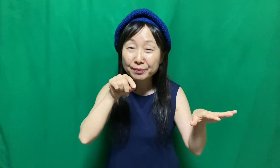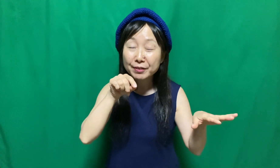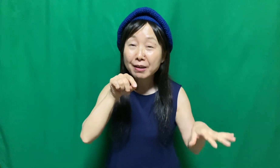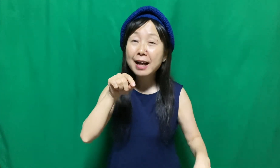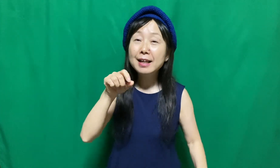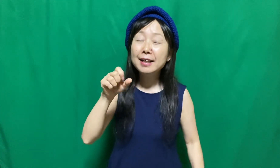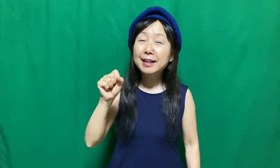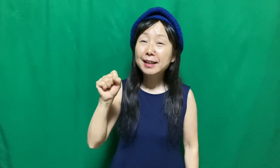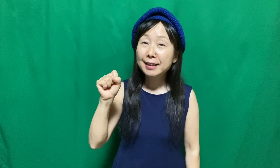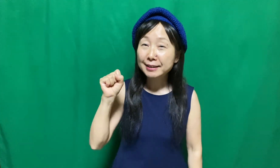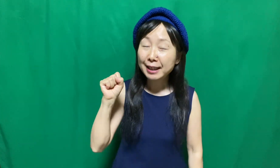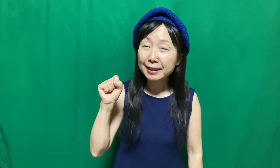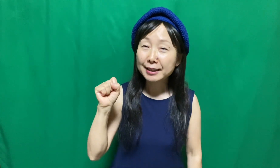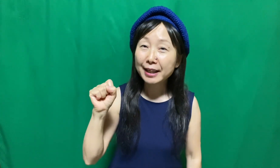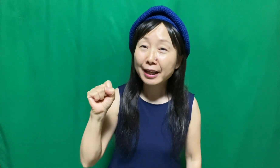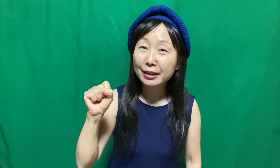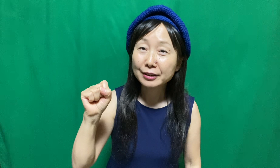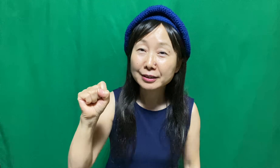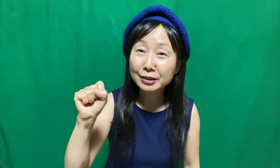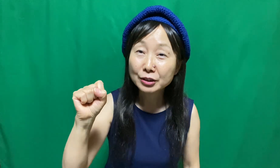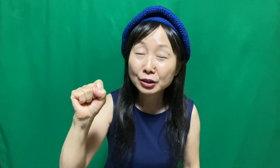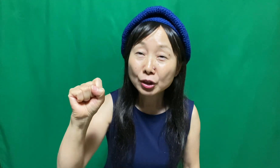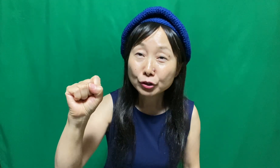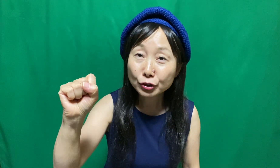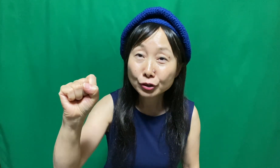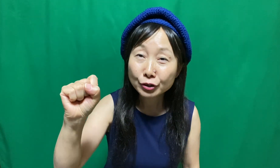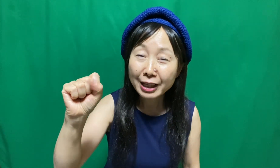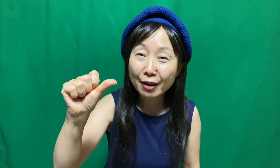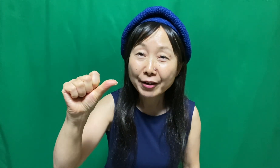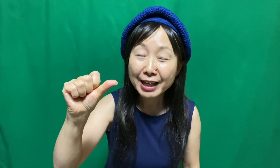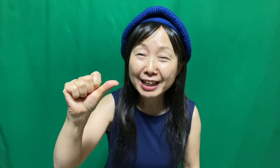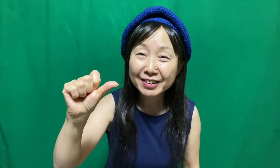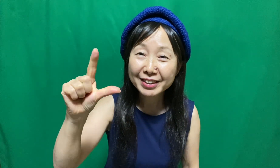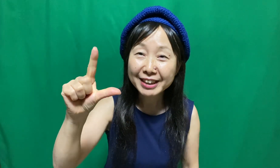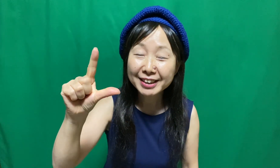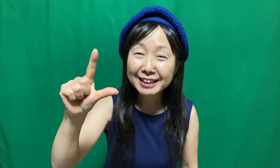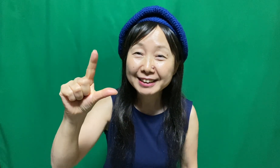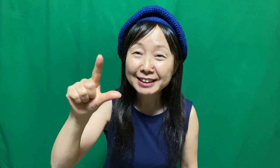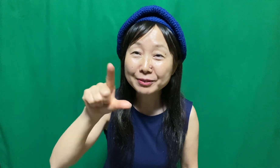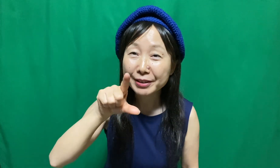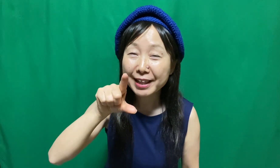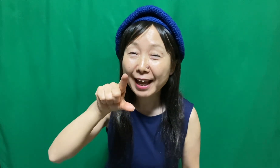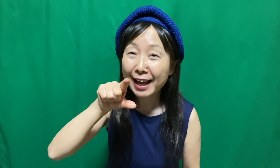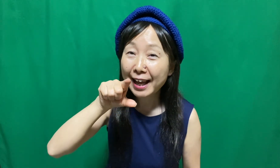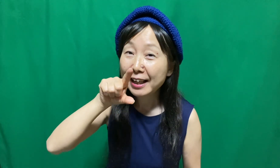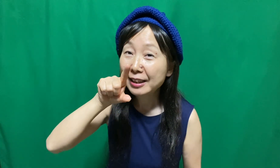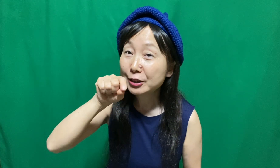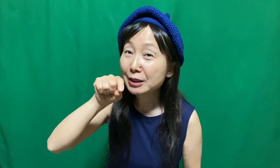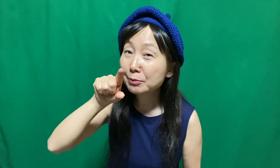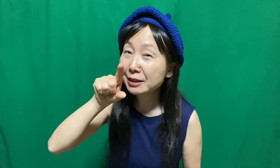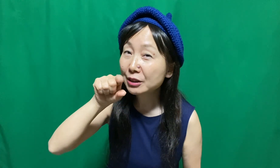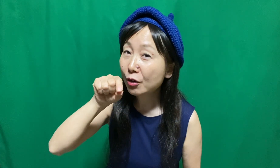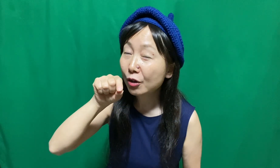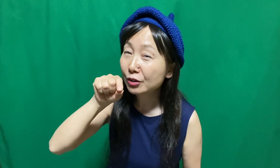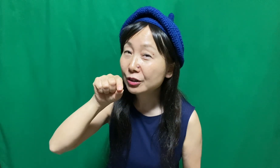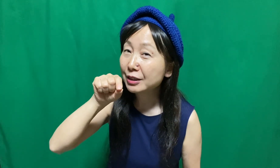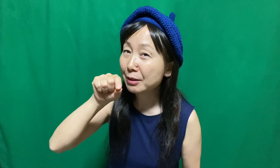はじゃんけんグーで親指人差し指でくちばしを作ります